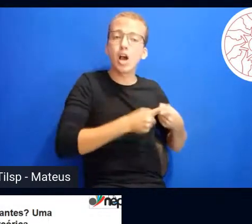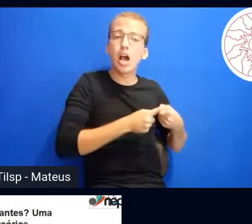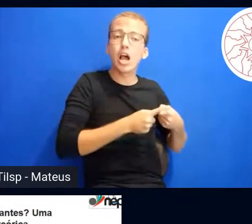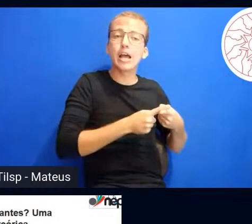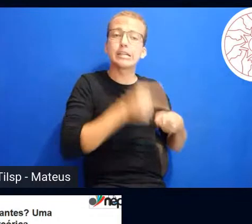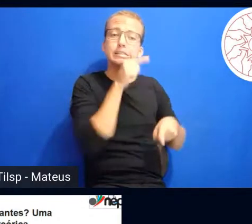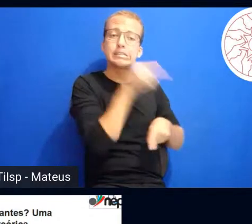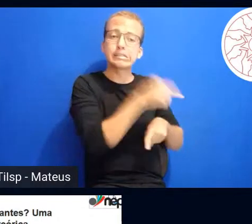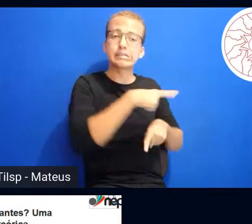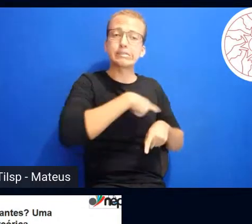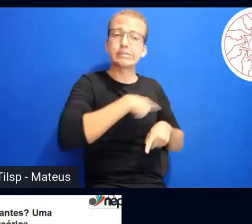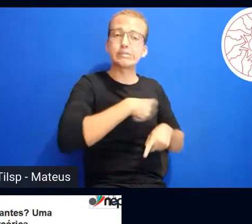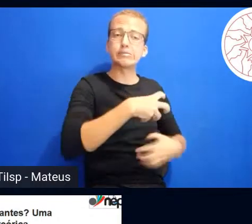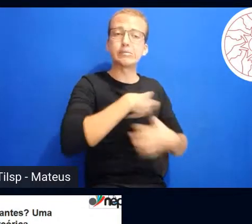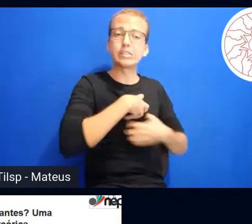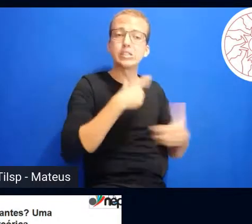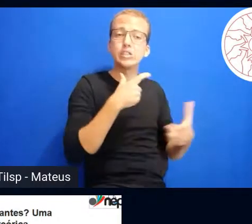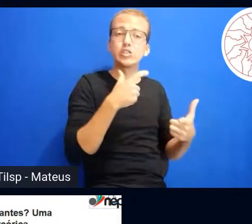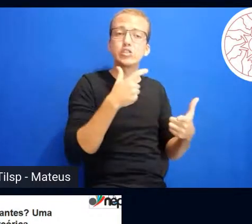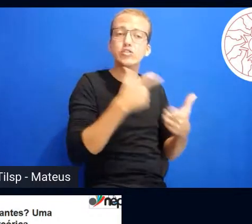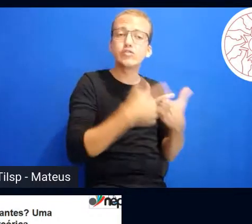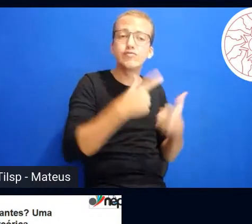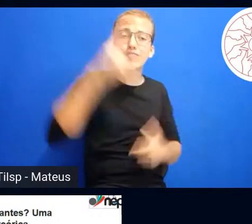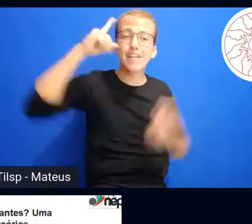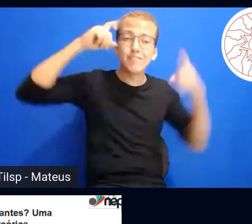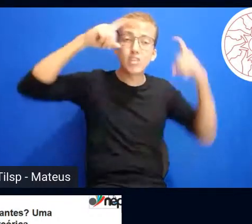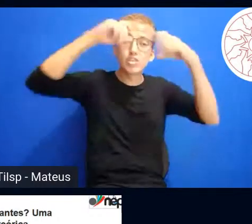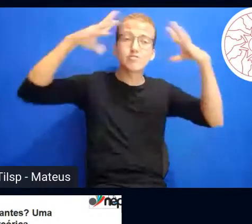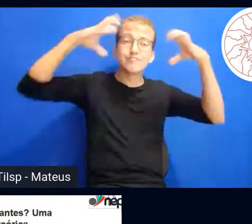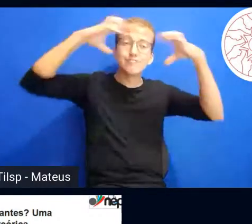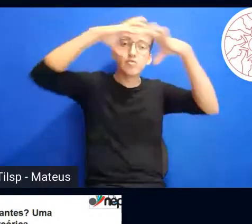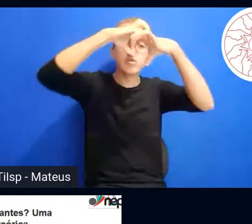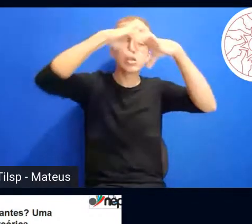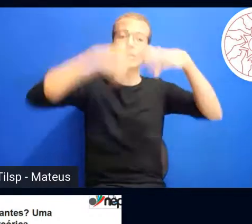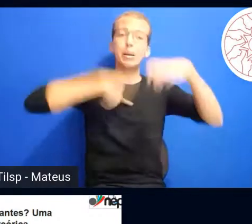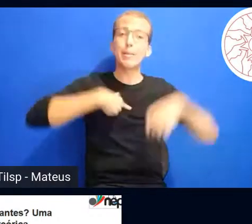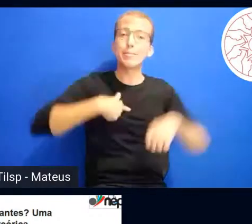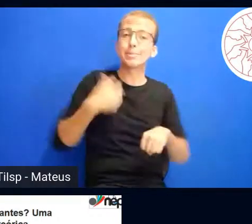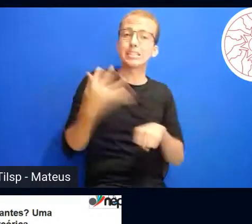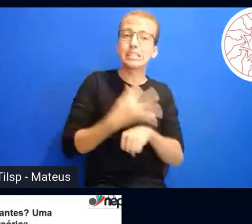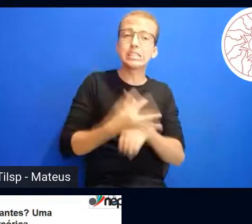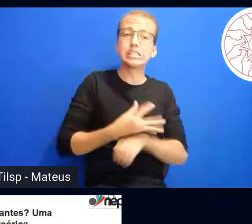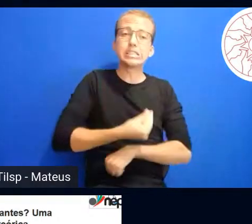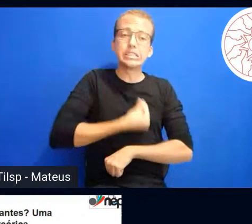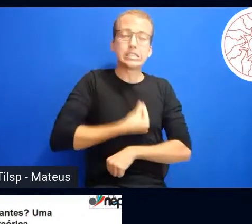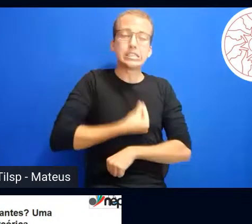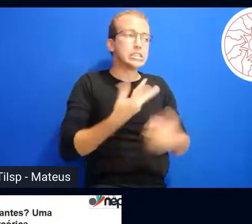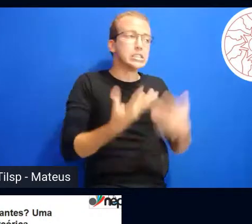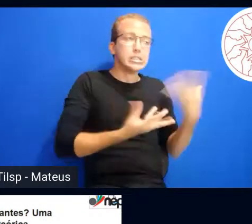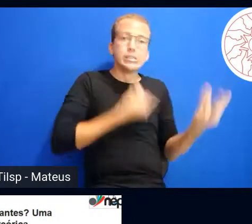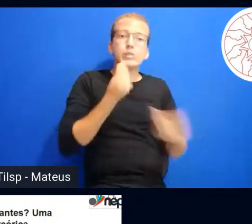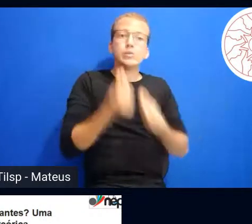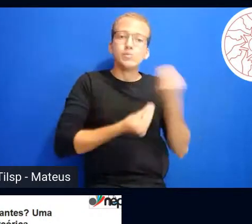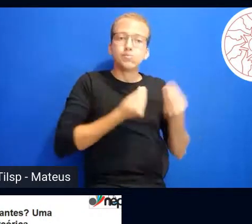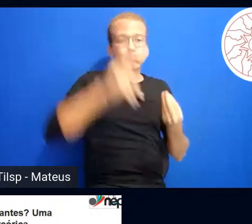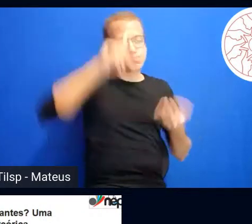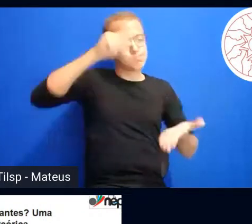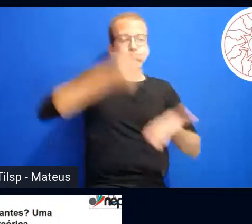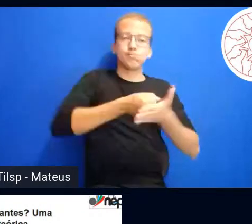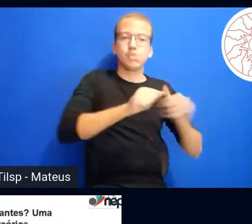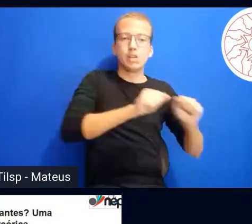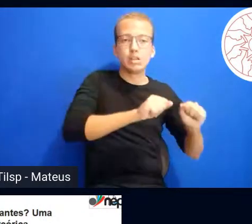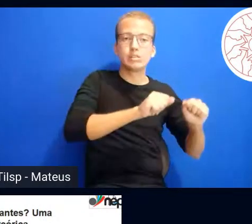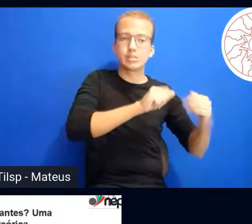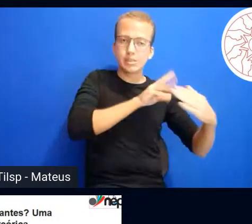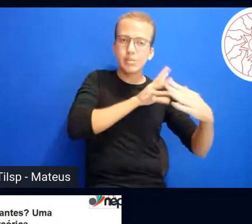opção, apenas por uma opção de sobrevivência. Então, eh, para alguns pesquisadores, os refugiados, de uma